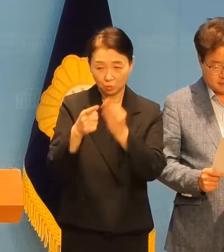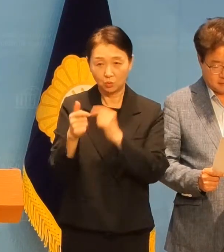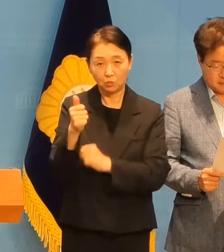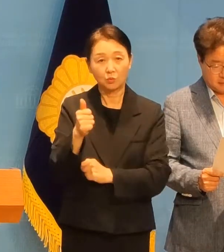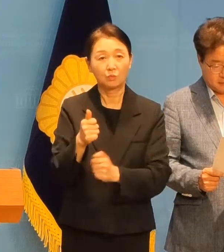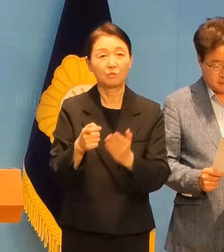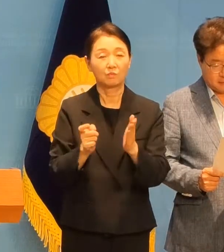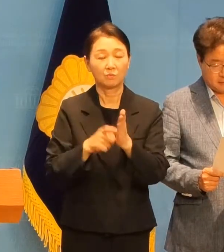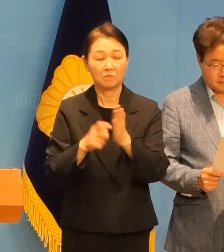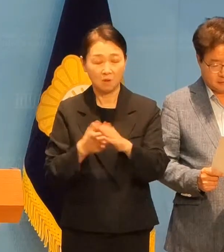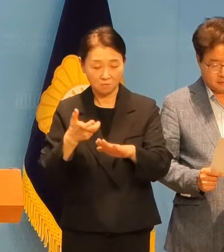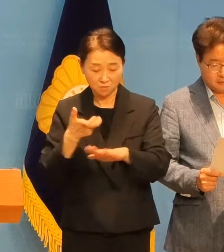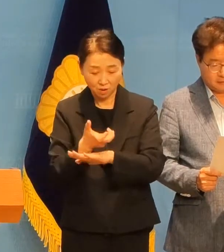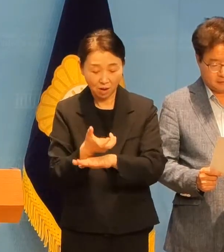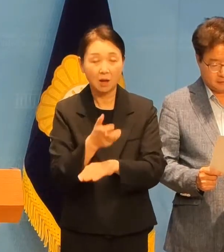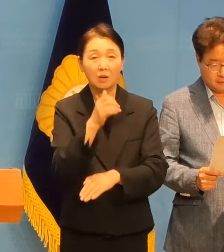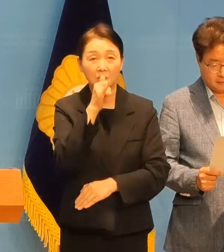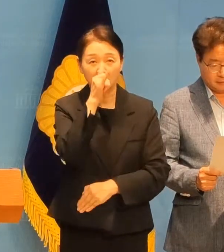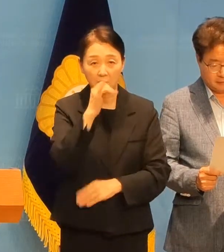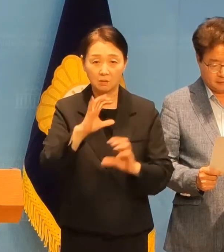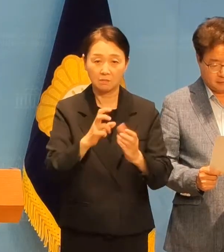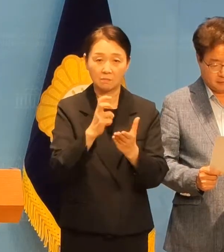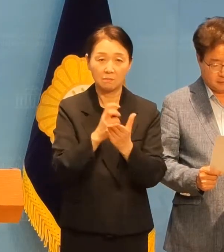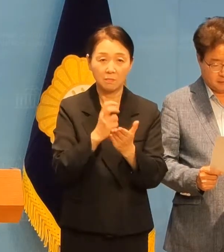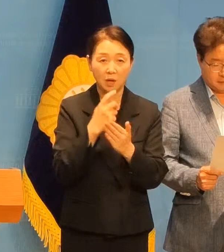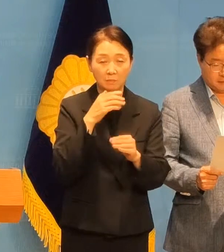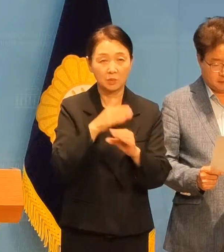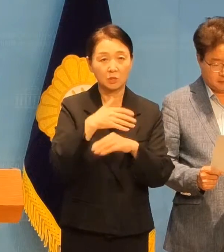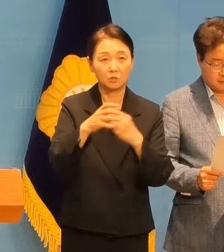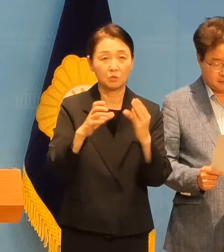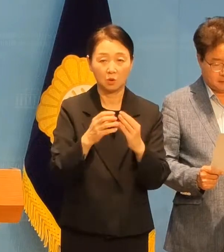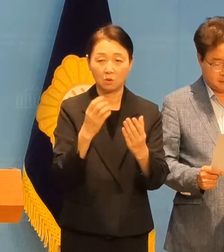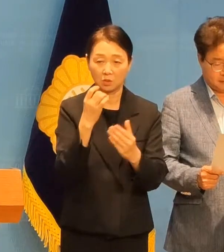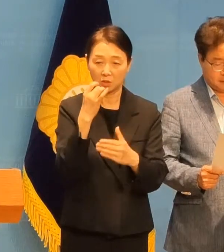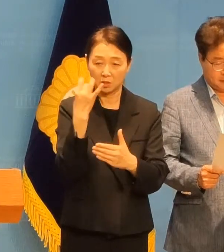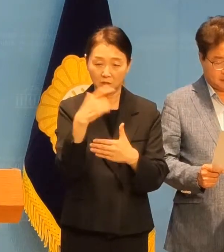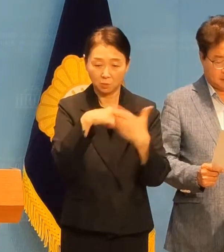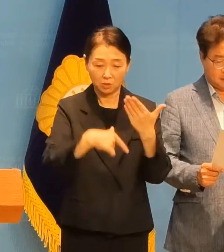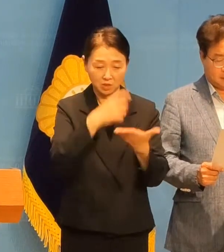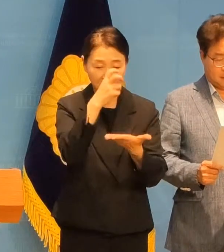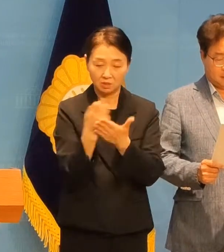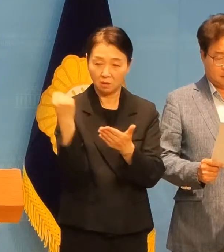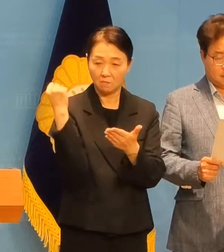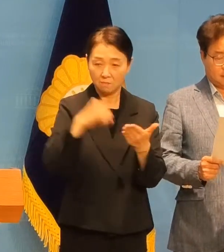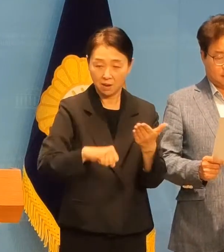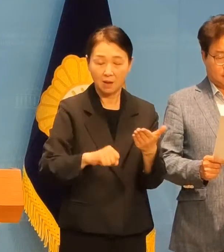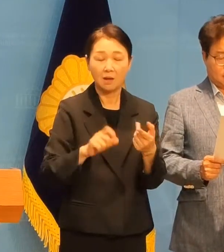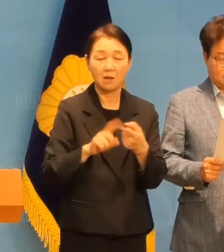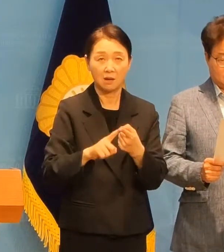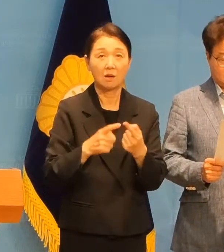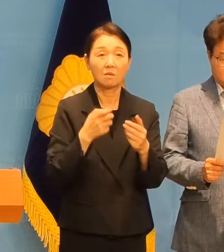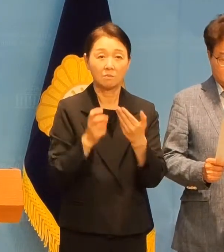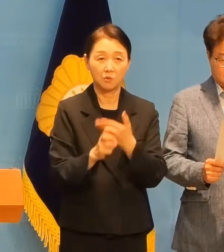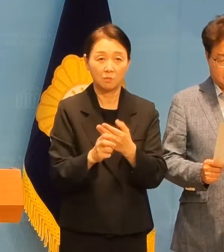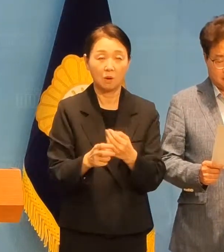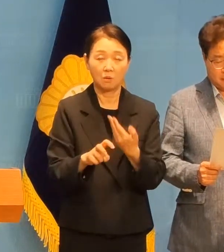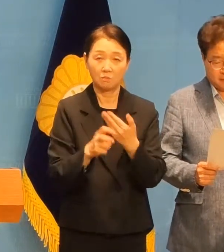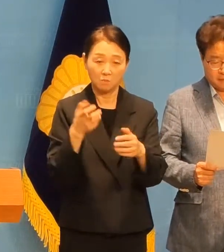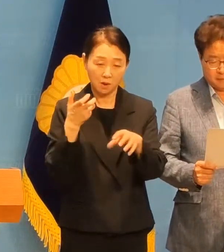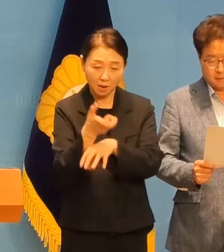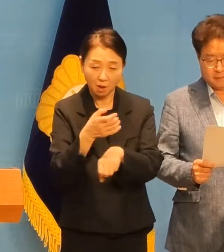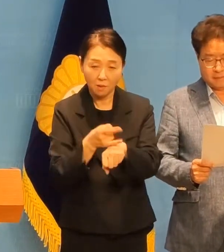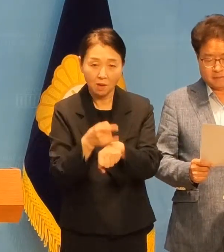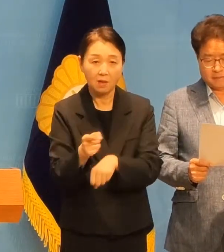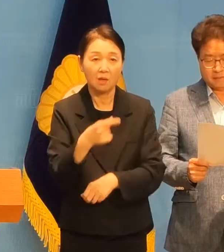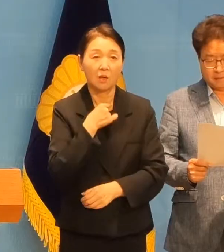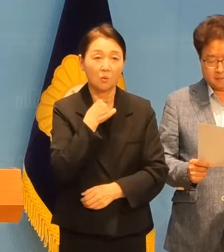비상계엄 선포는 명백히 헌정질서와 민주적 기본질서를 파괴한 불법 내란이었습니다. 불법 계엄을 지속시키려